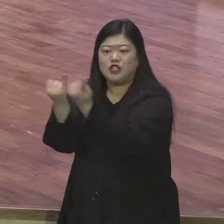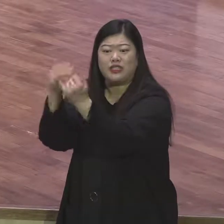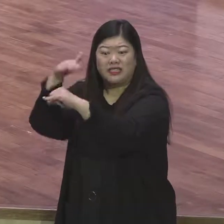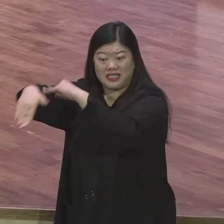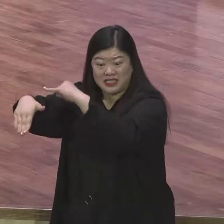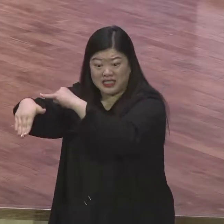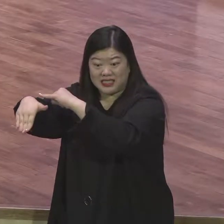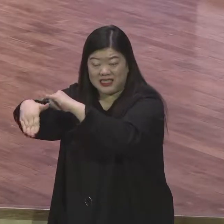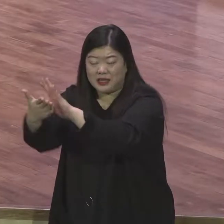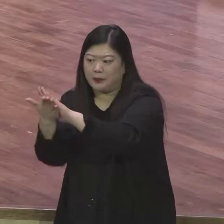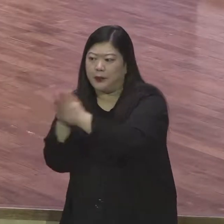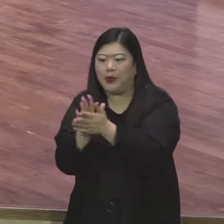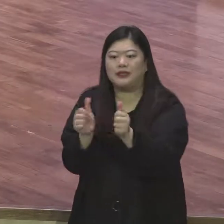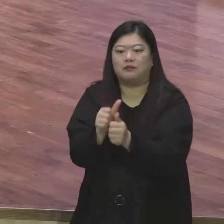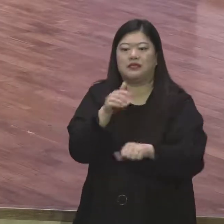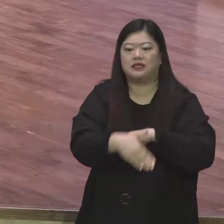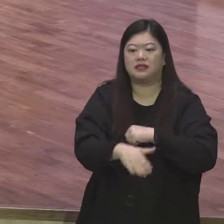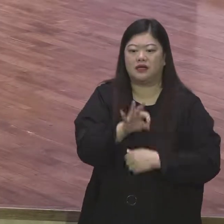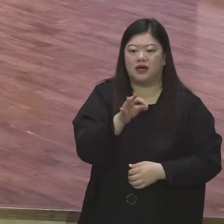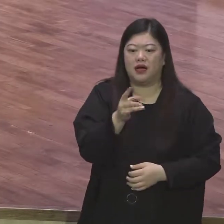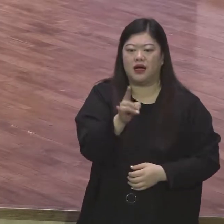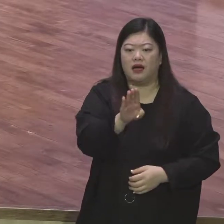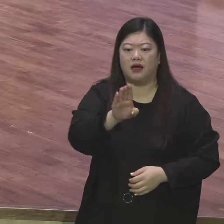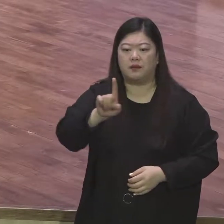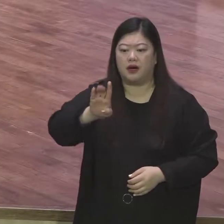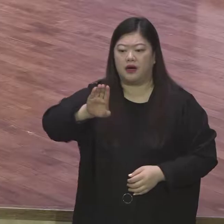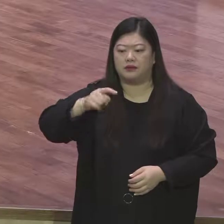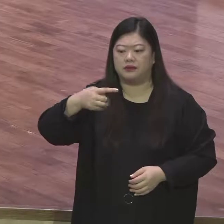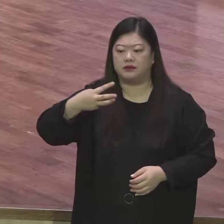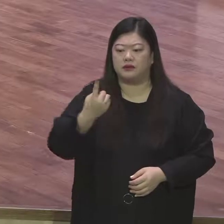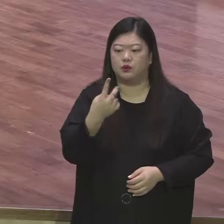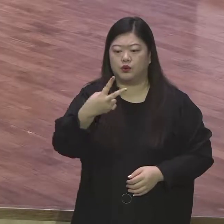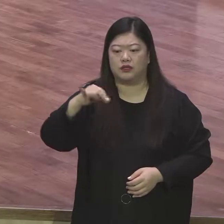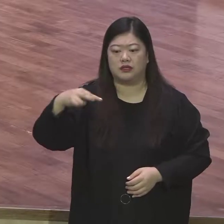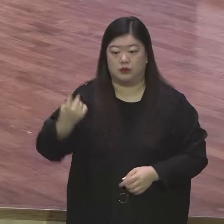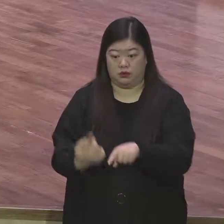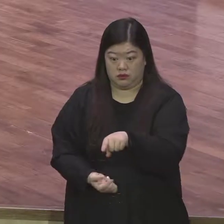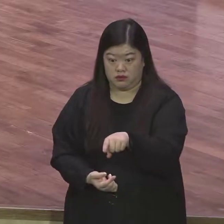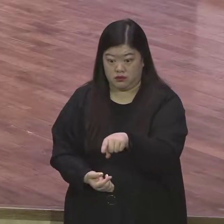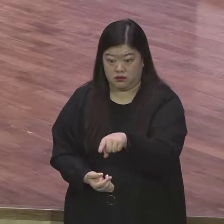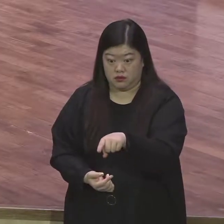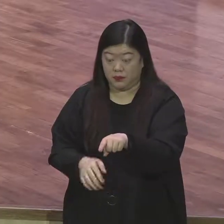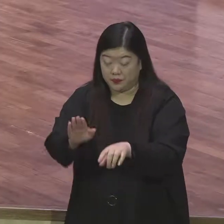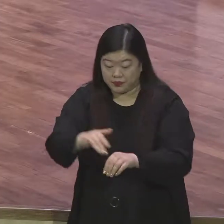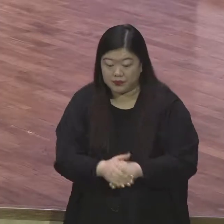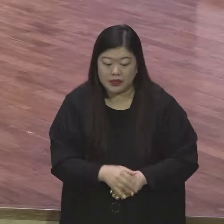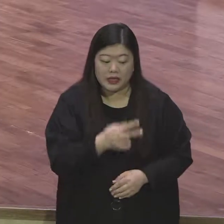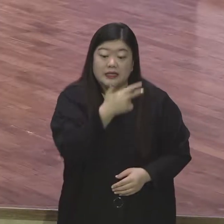그리고 디모데는 목회자예요. 에바브로 디도는 평신도예요.